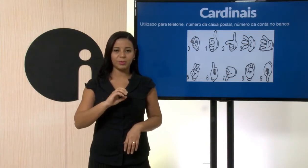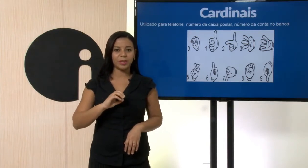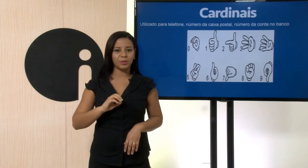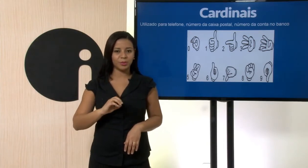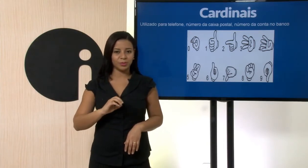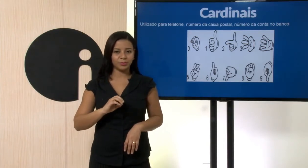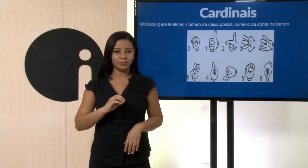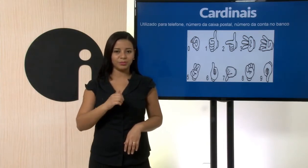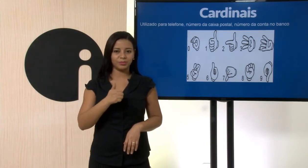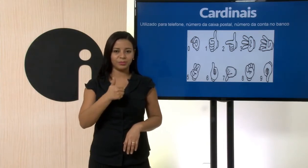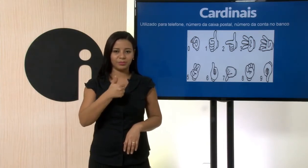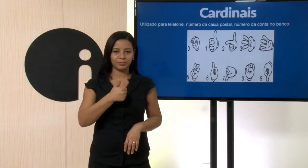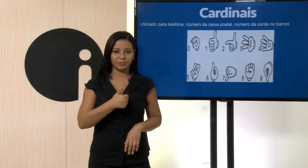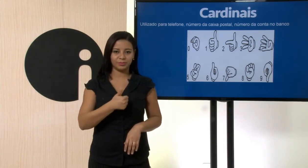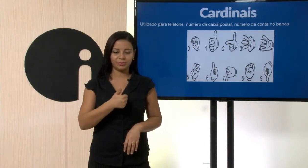número 1,